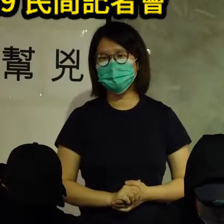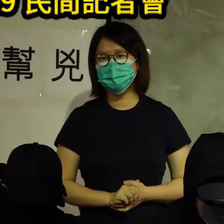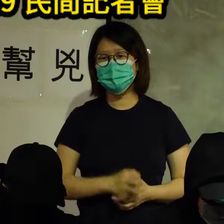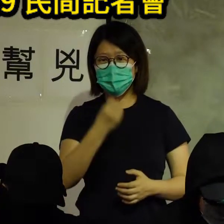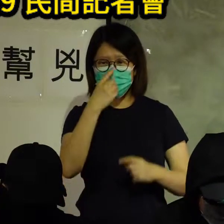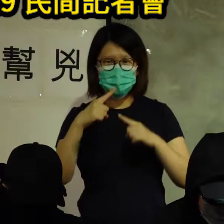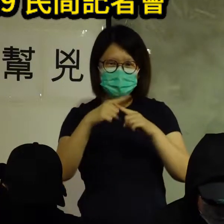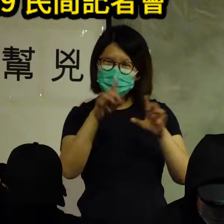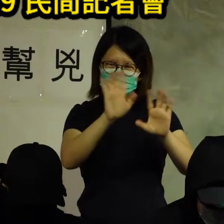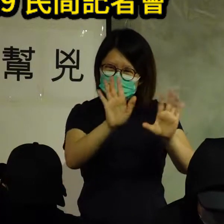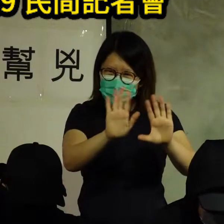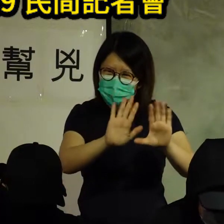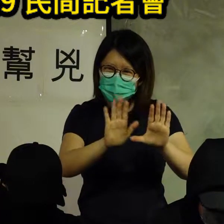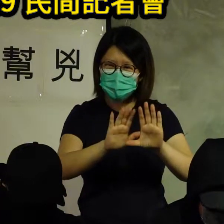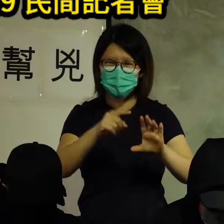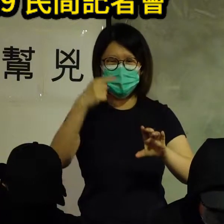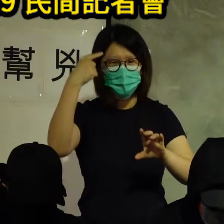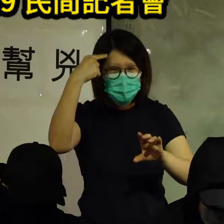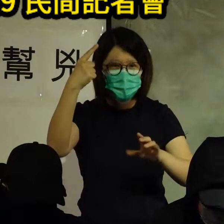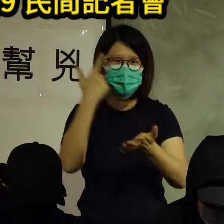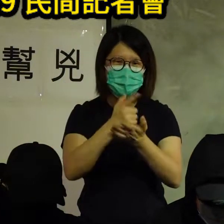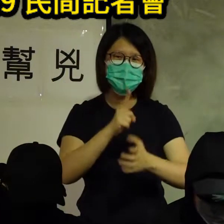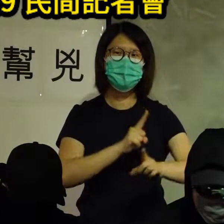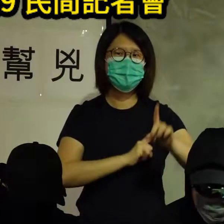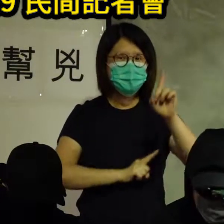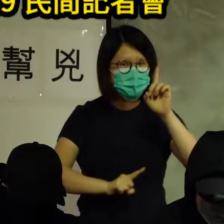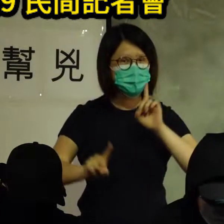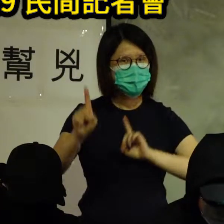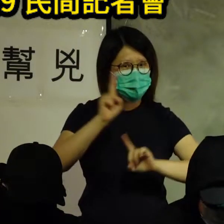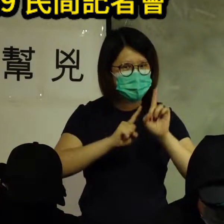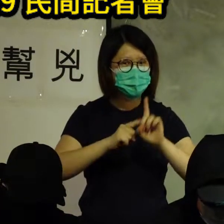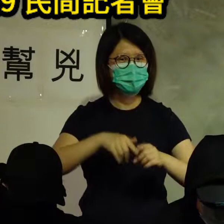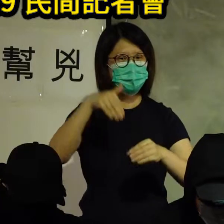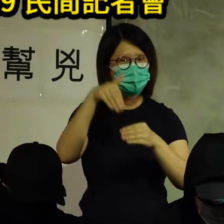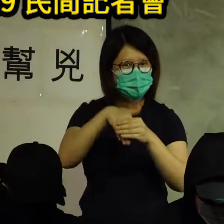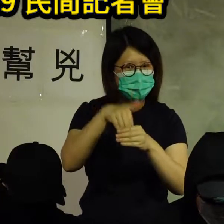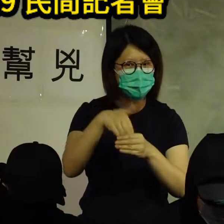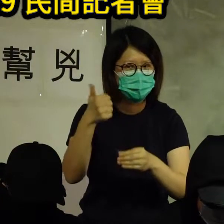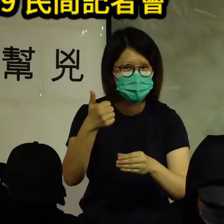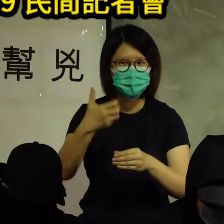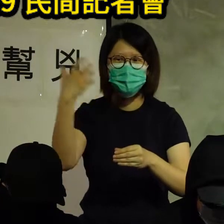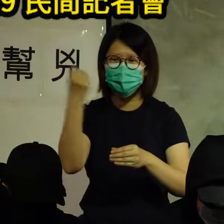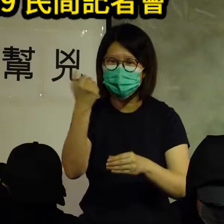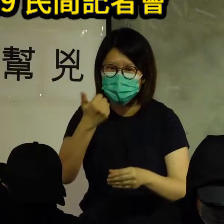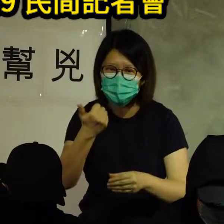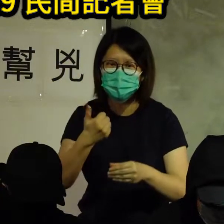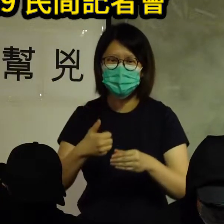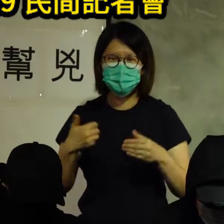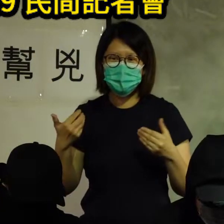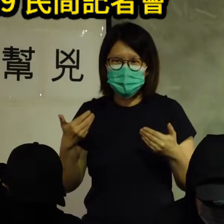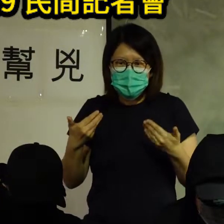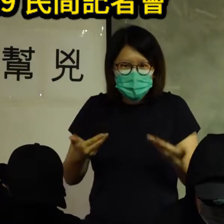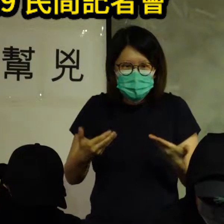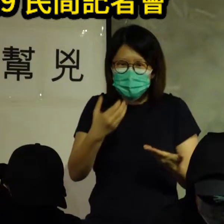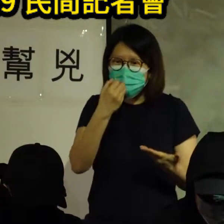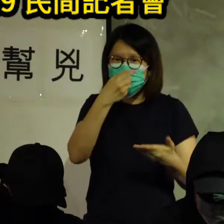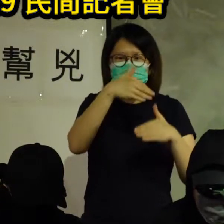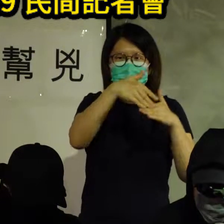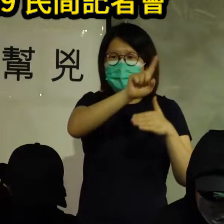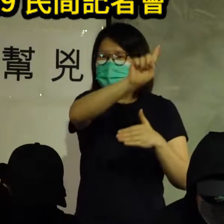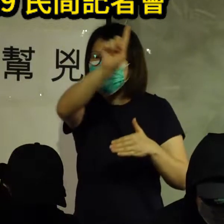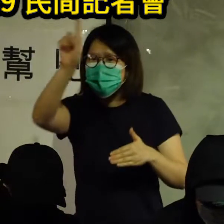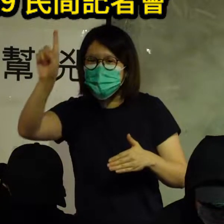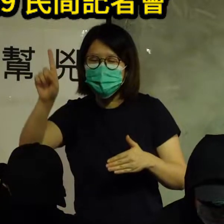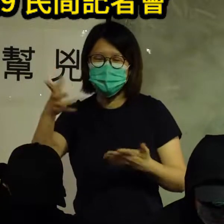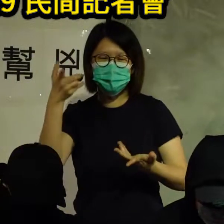按現時的反恐條例政權一旦鎖定你是目標的犯人就能以極高的權